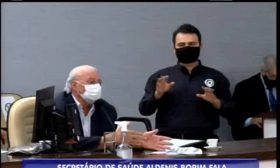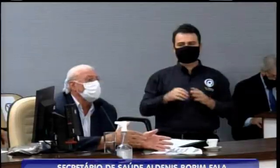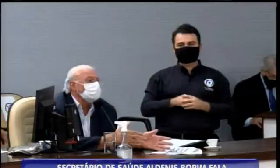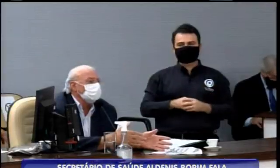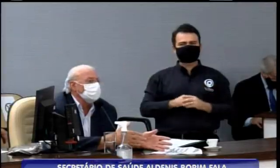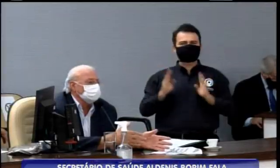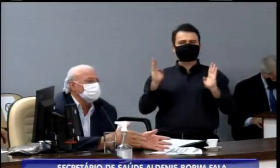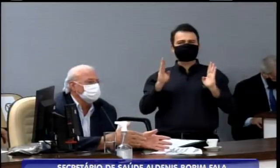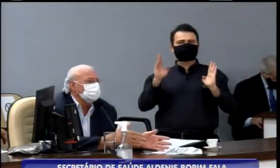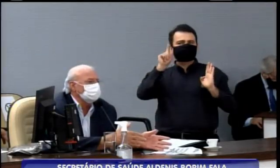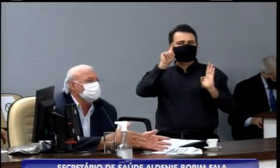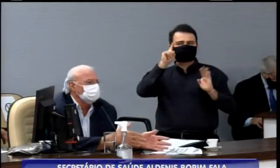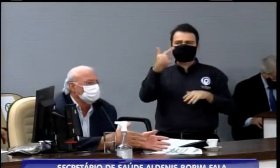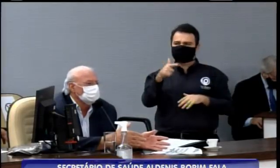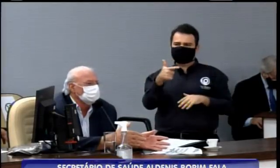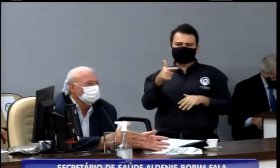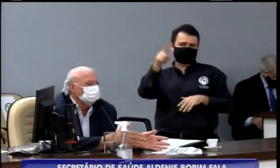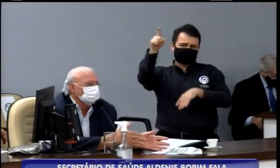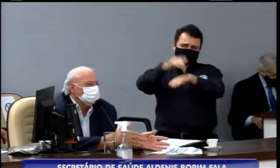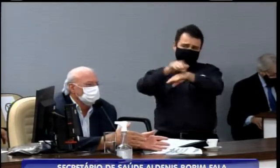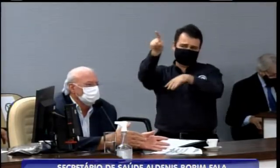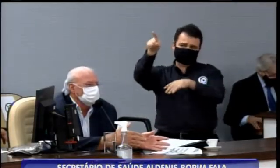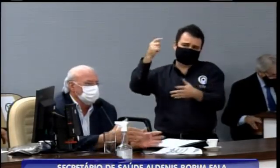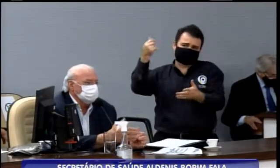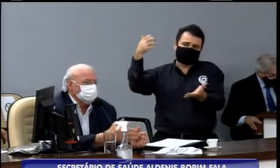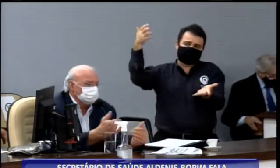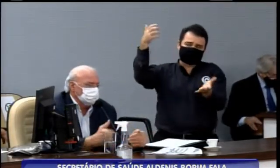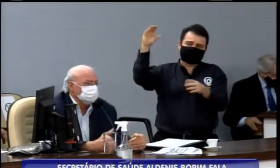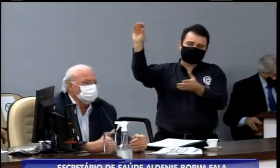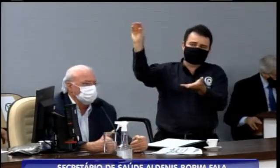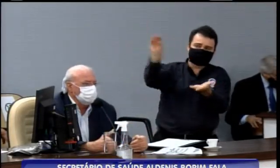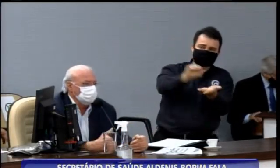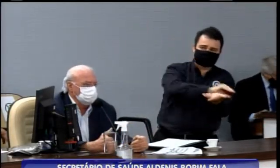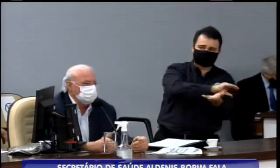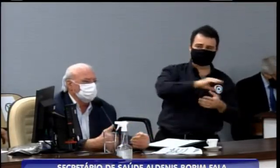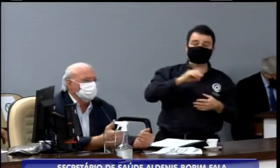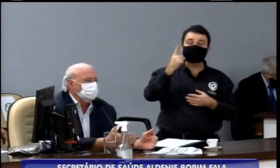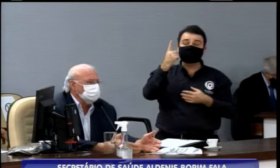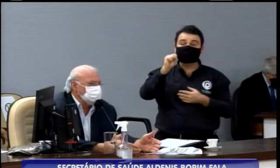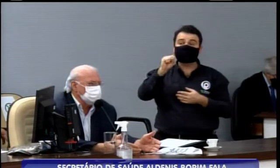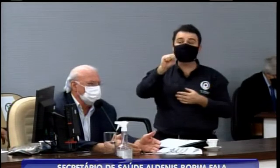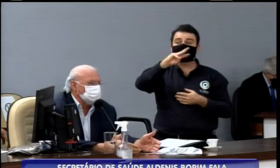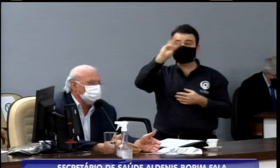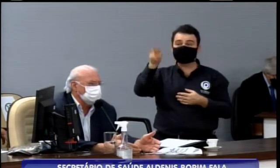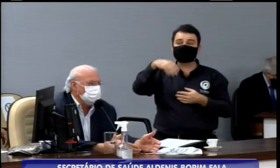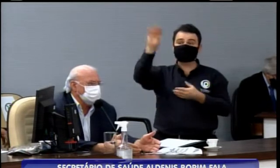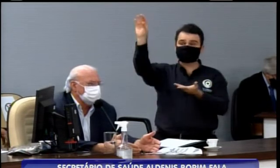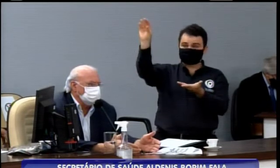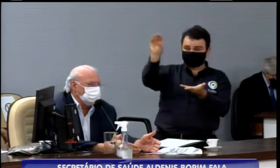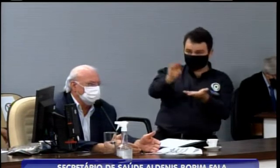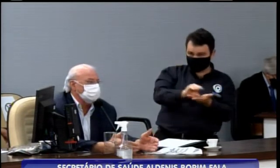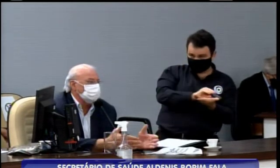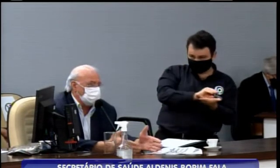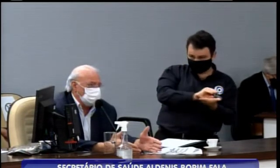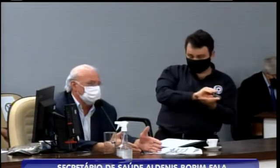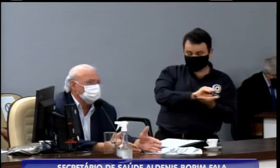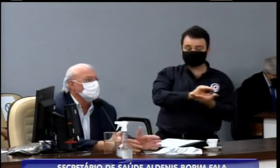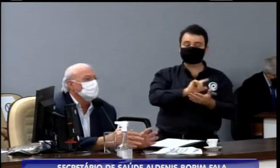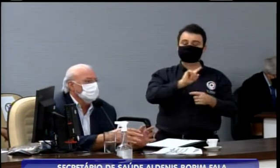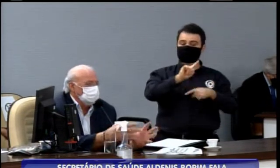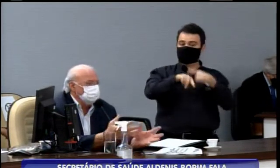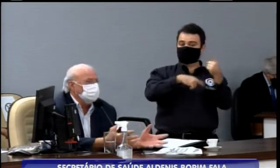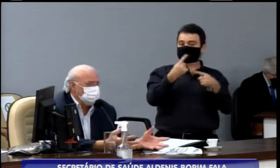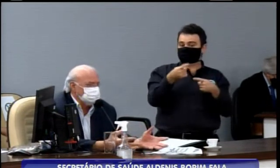eles que vão pagar também, né? Eles dão os 18 milhões, a contrapartida nós oferecemos as